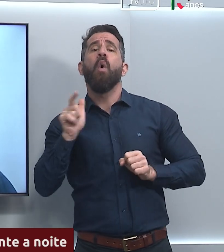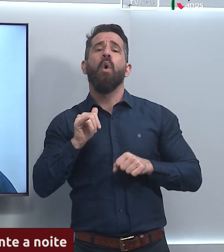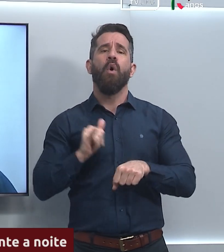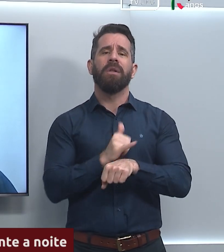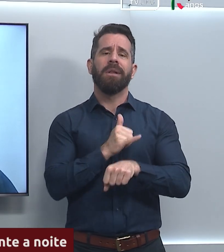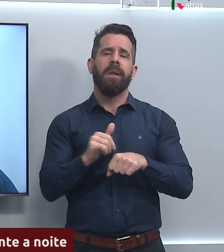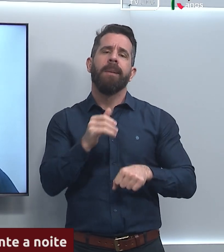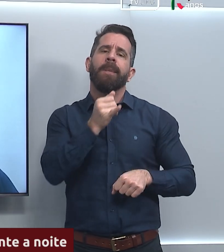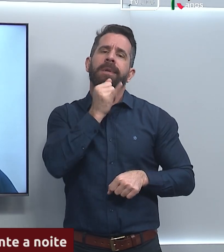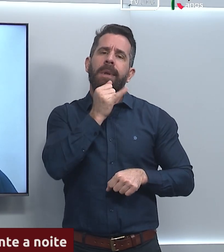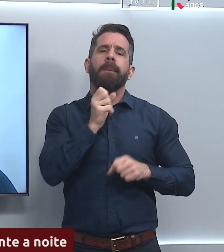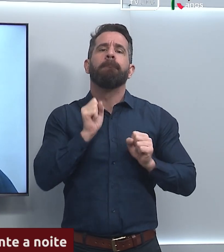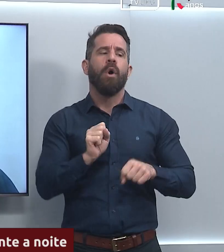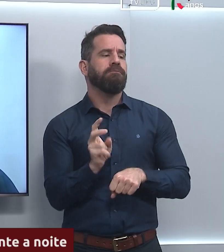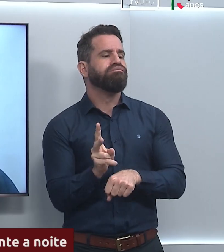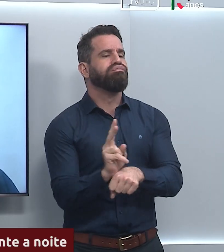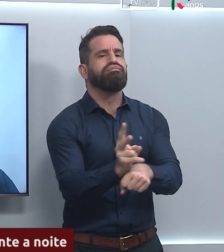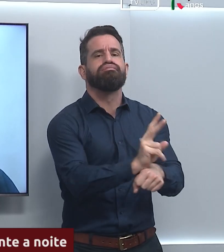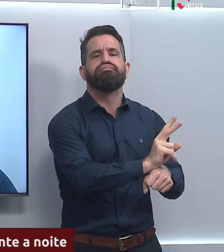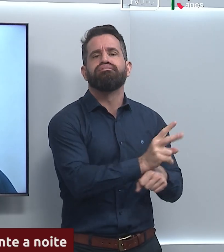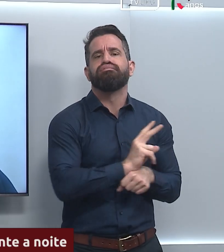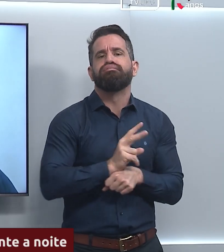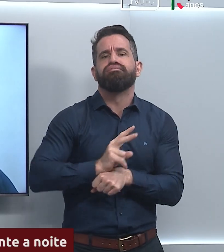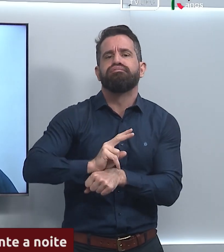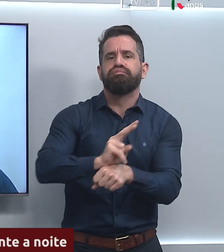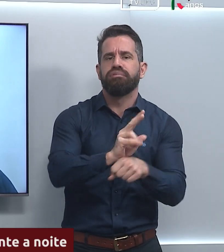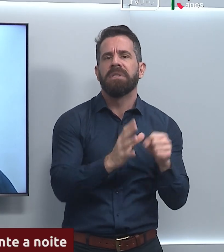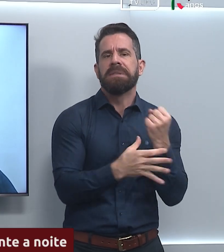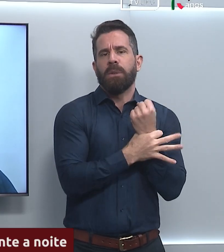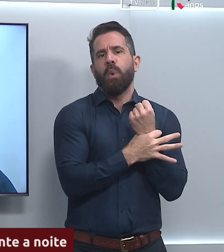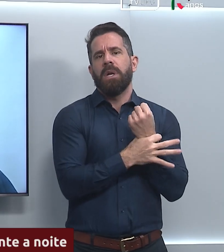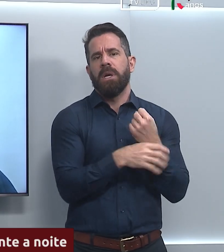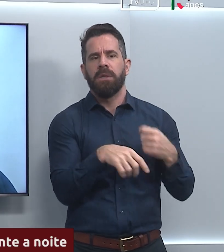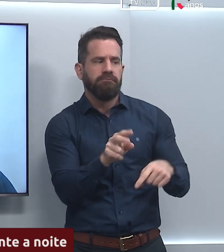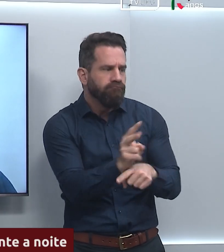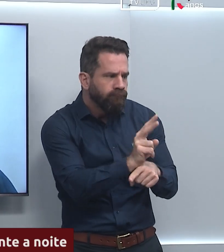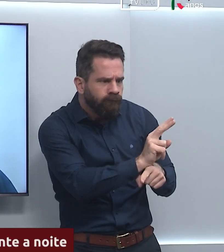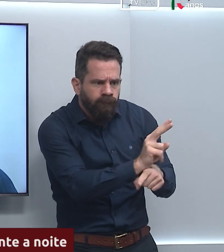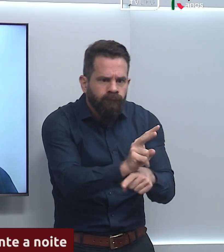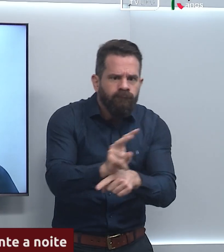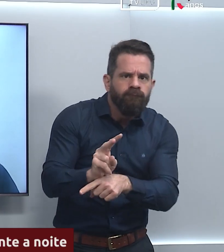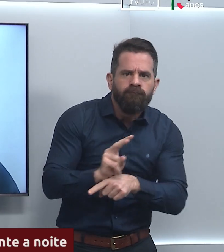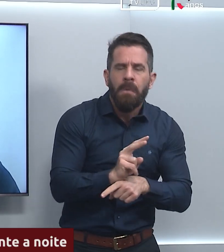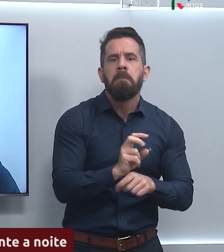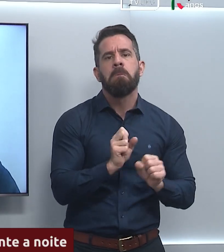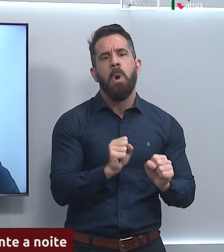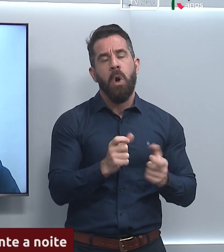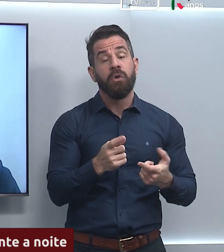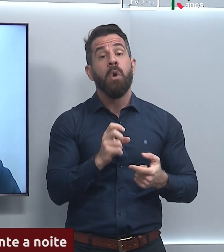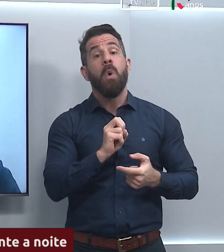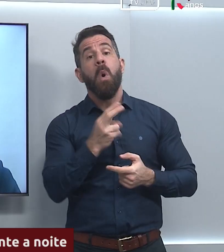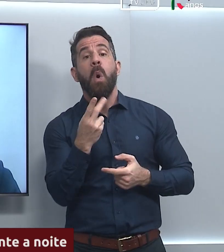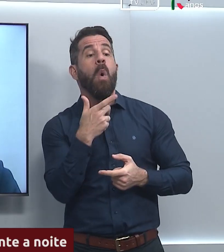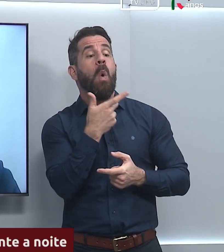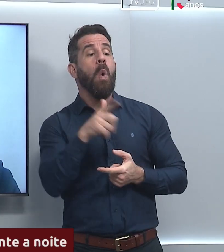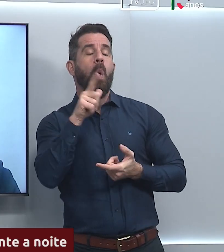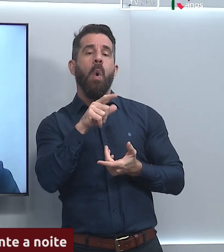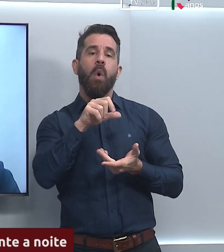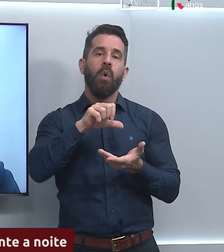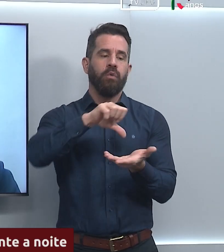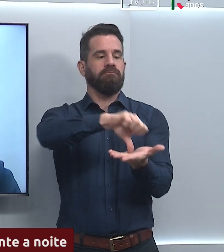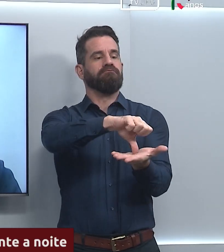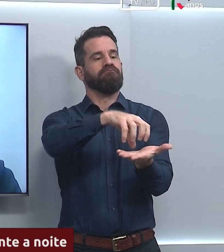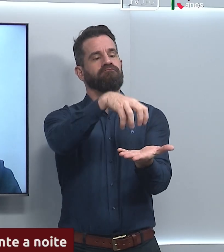colocar um vigilante que é um posto específico de apoio, né? O que na verdade a gente tem, assim, nós